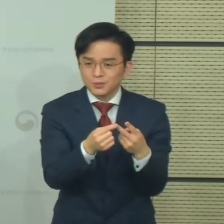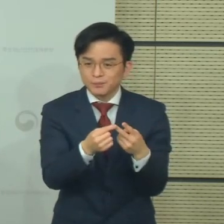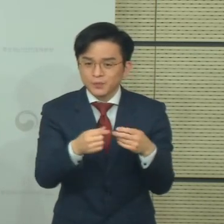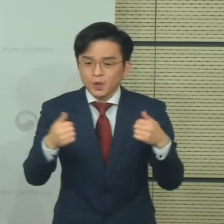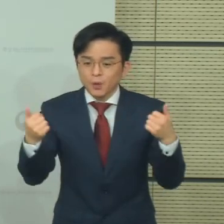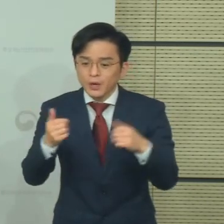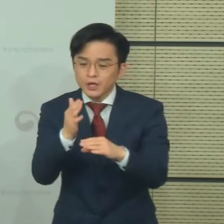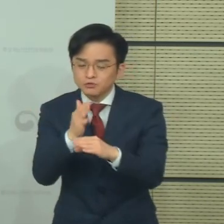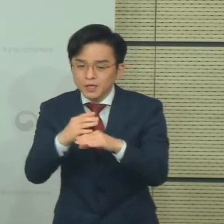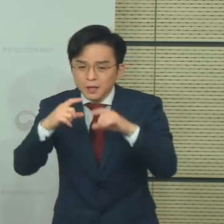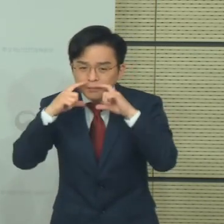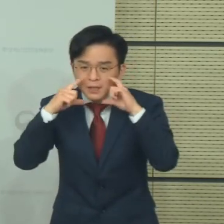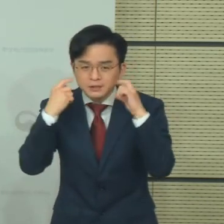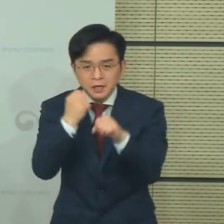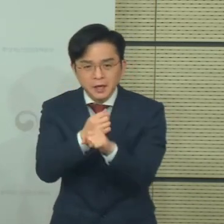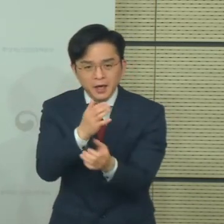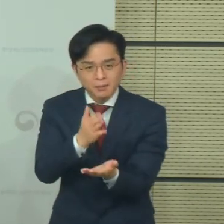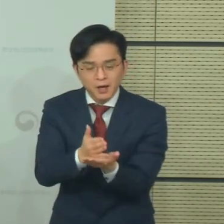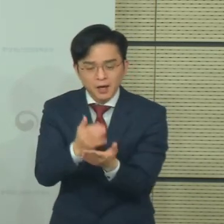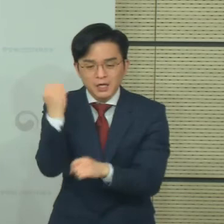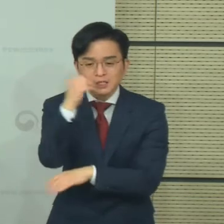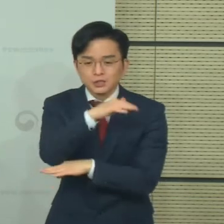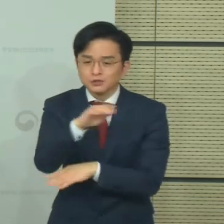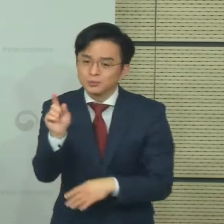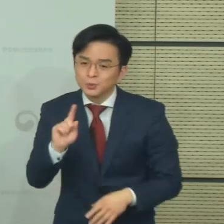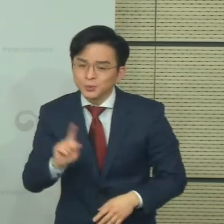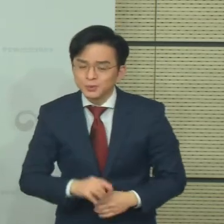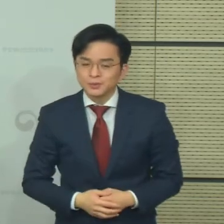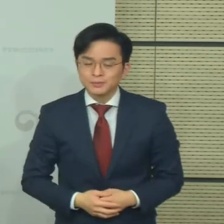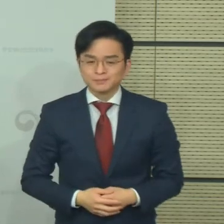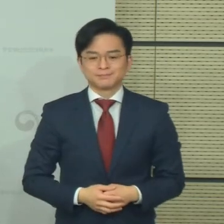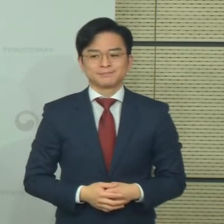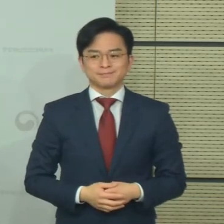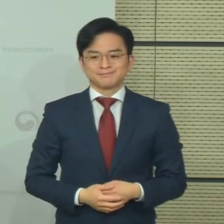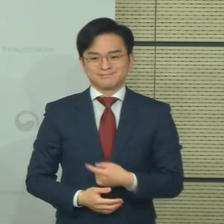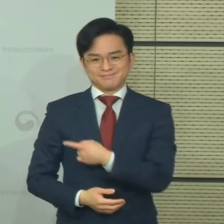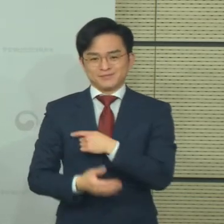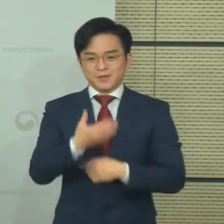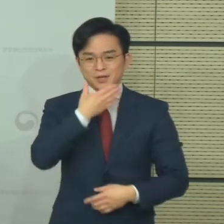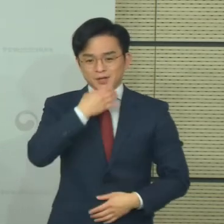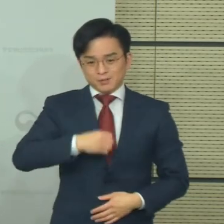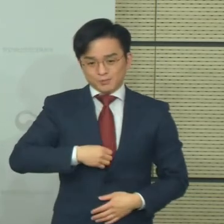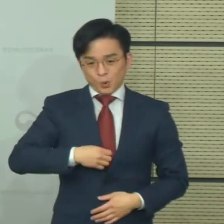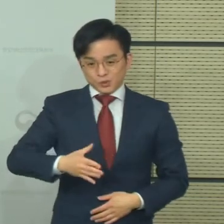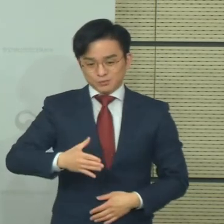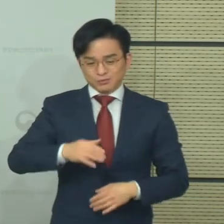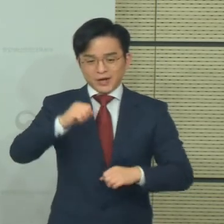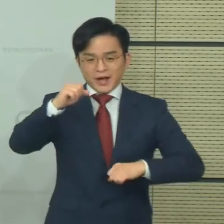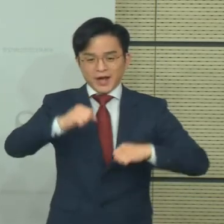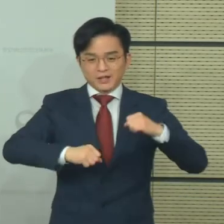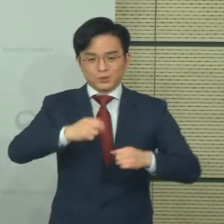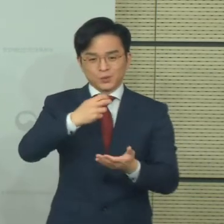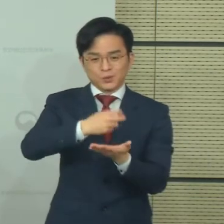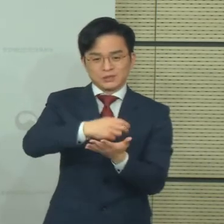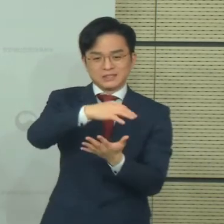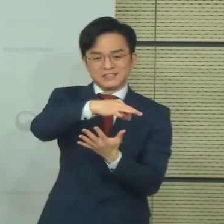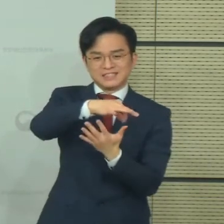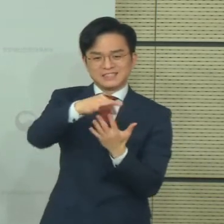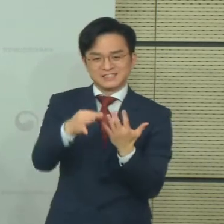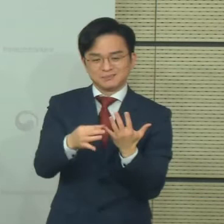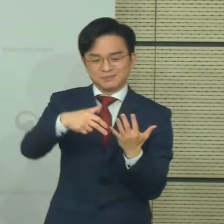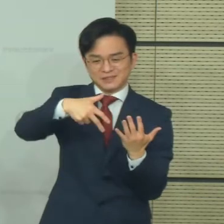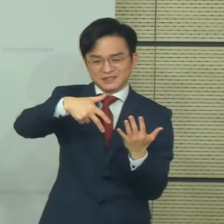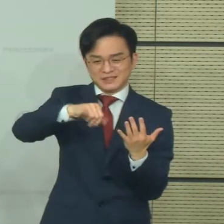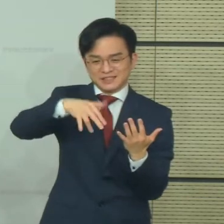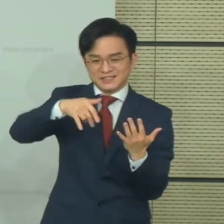무엇인지도 부탁드립니다. 네, 복지부의 행동 지침에서는 증상이 없는